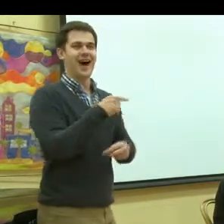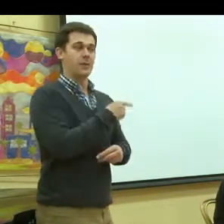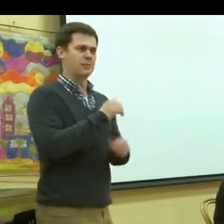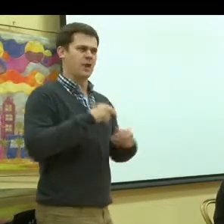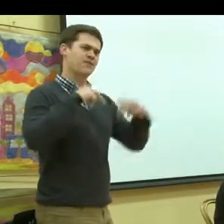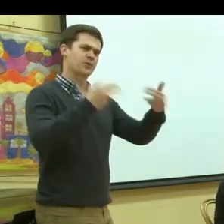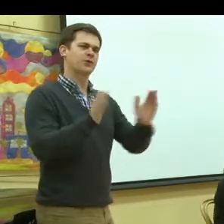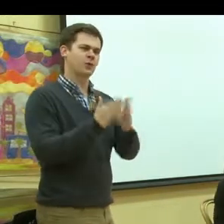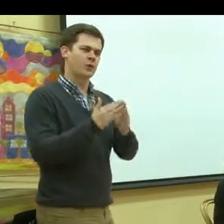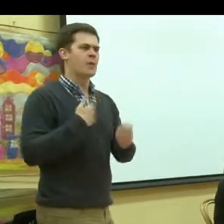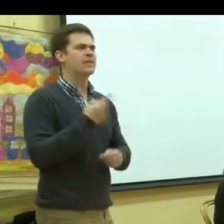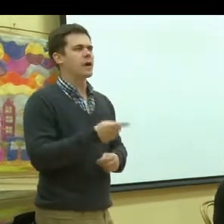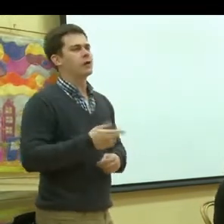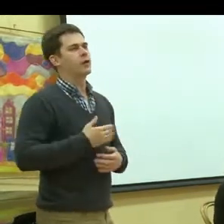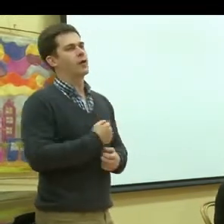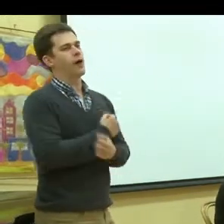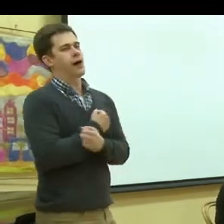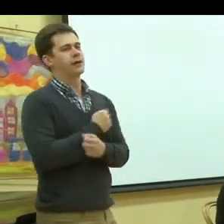Papirusa. Okej, okay. Papirusa.